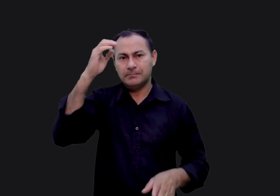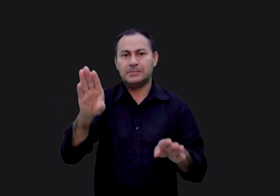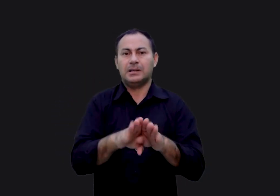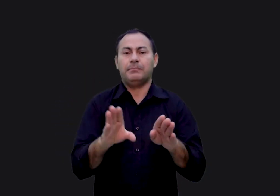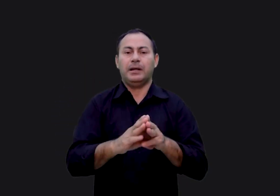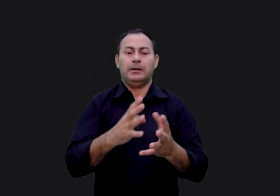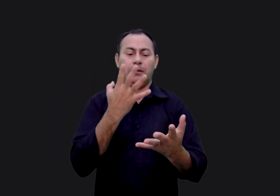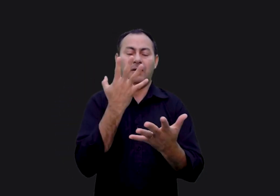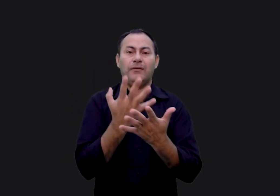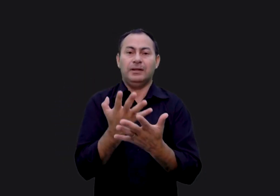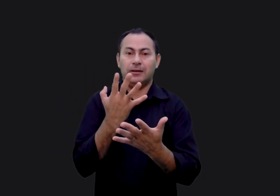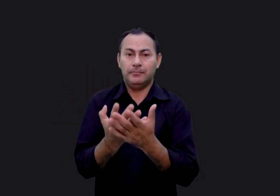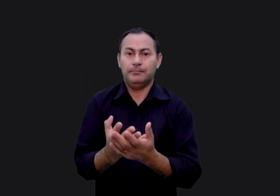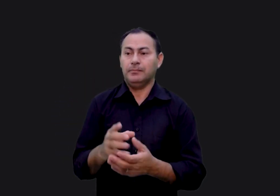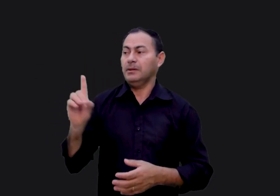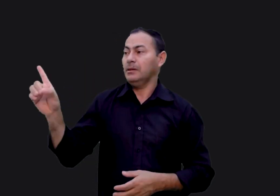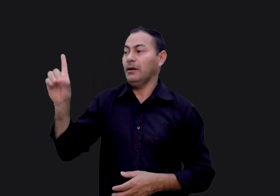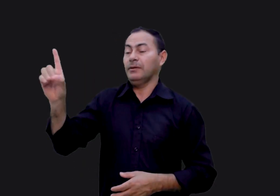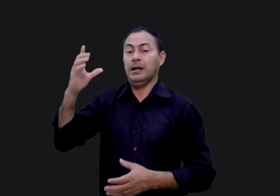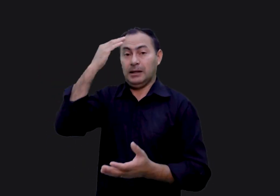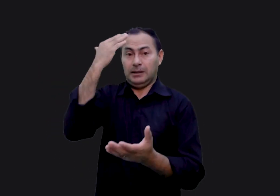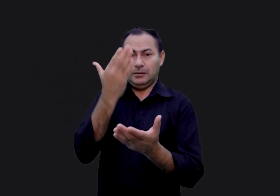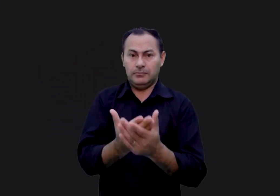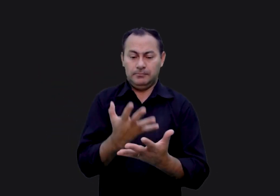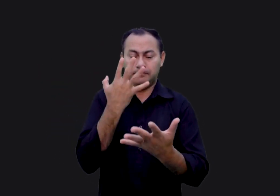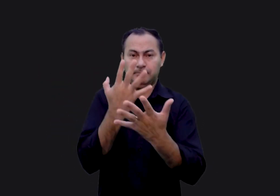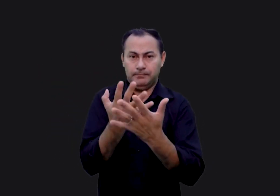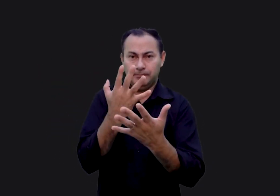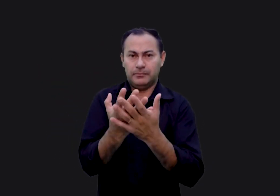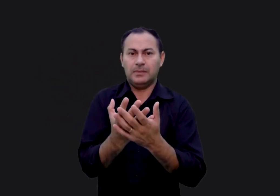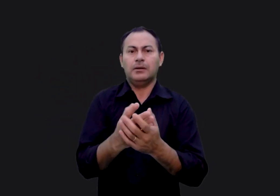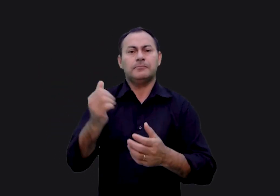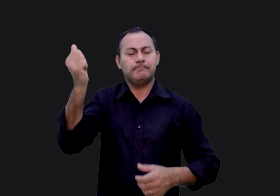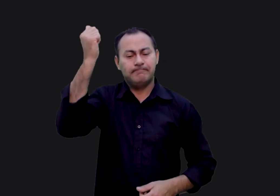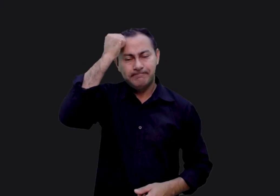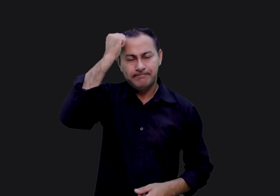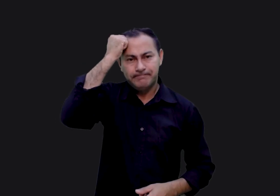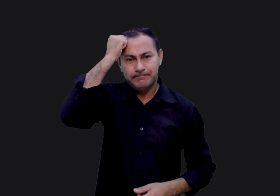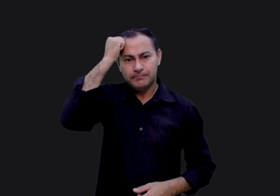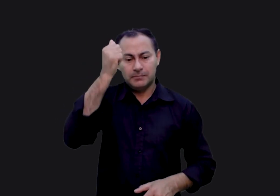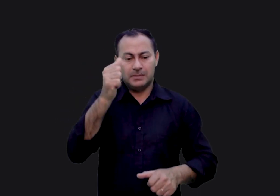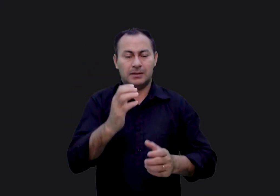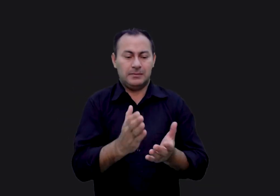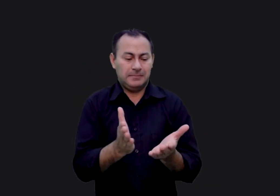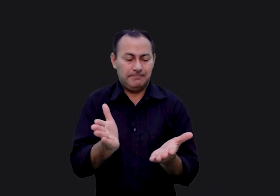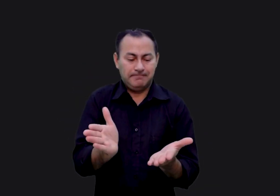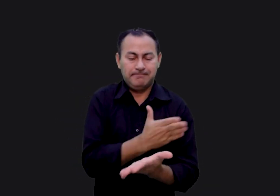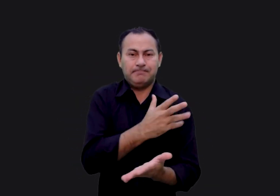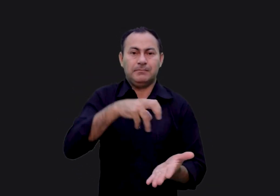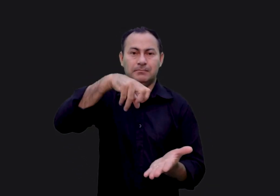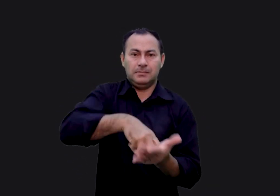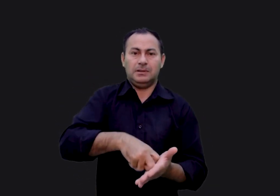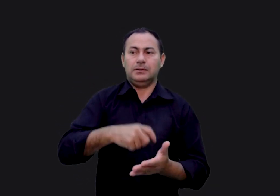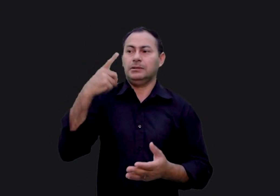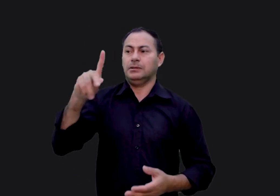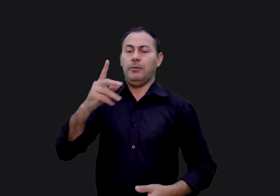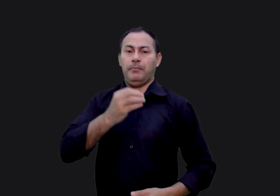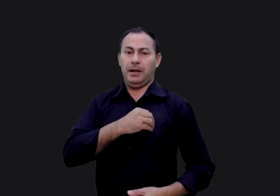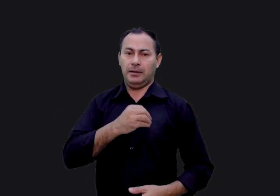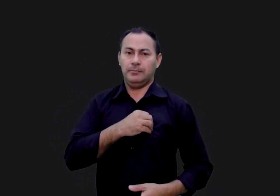pela confissão. Davi acreditava que a confissão e o arrependimento removeriam o castigo do seu pecado.